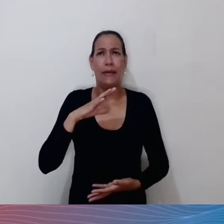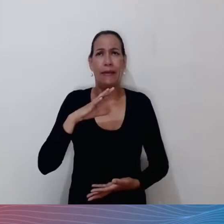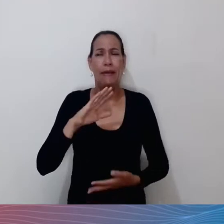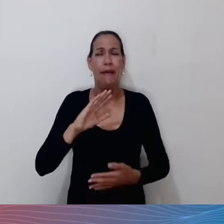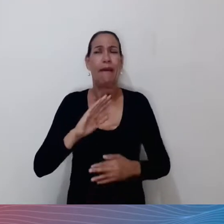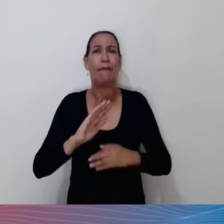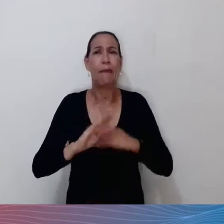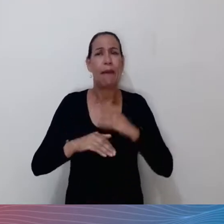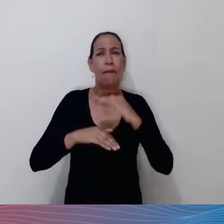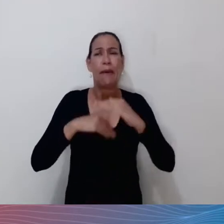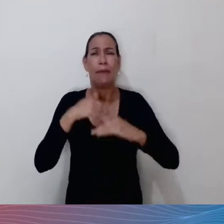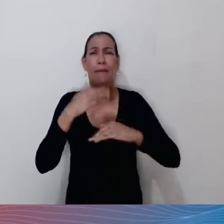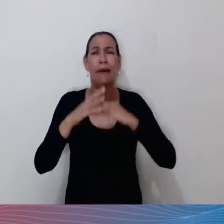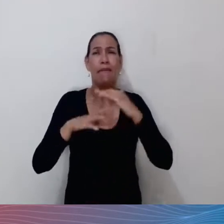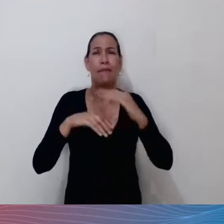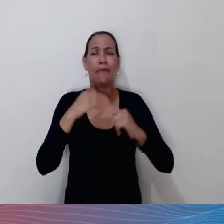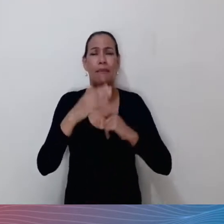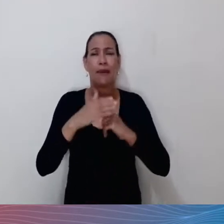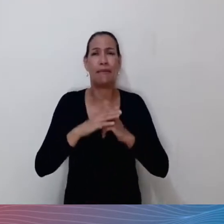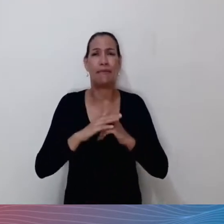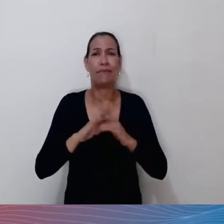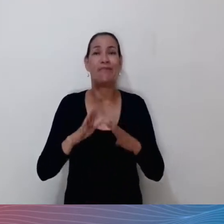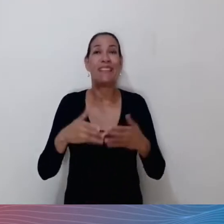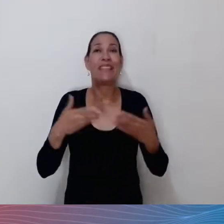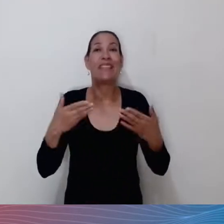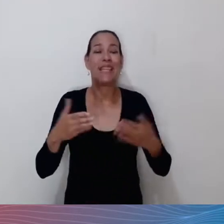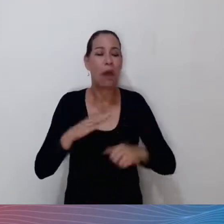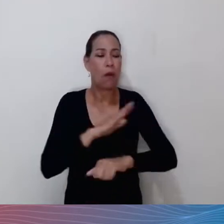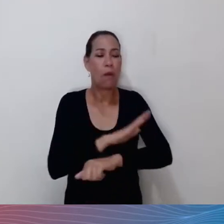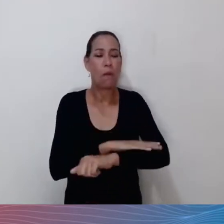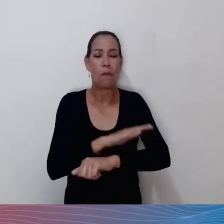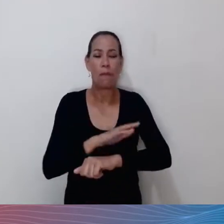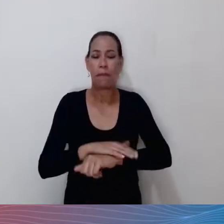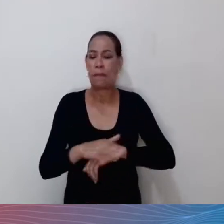sermos cada vez mais úteis na mão do Senhor.